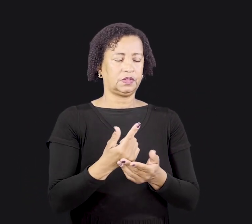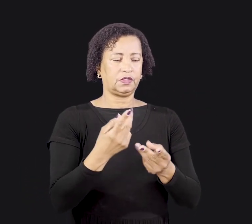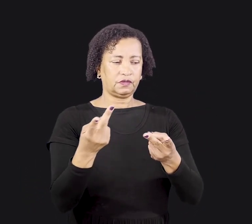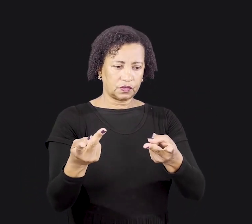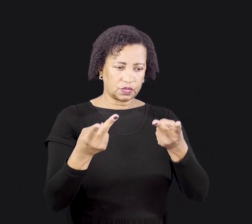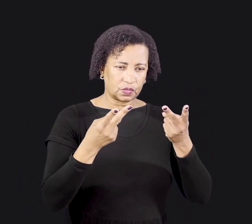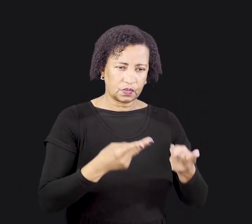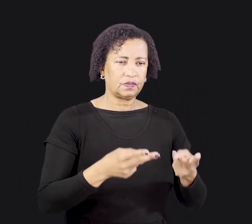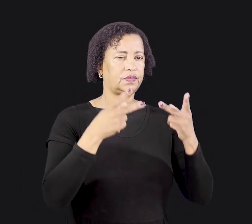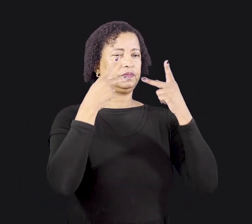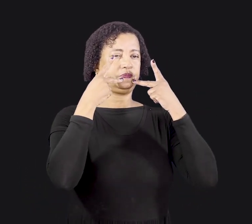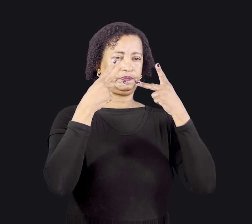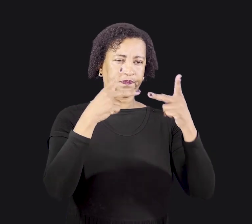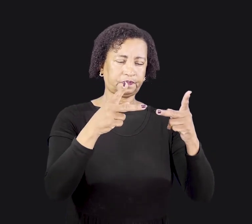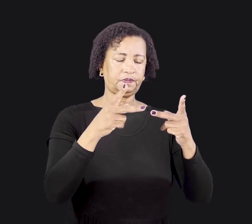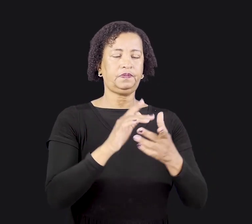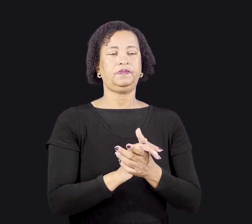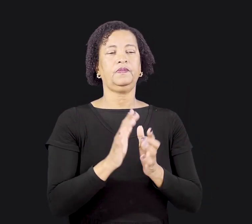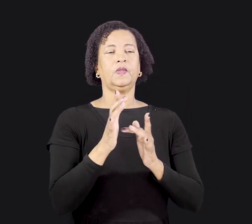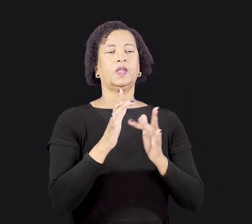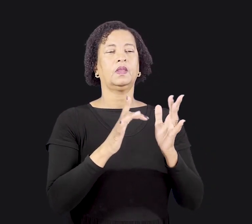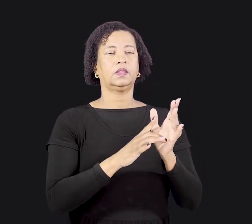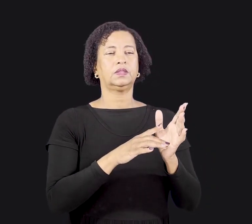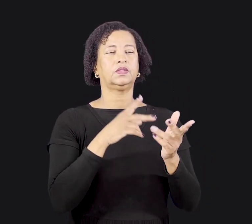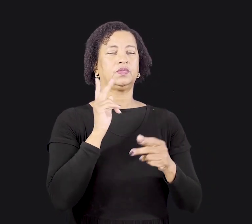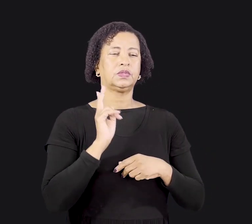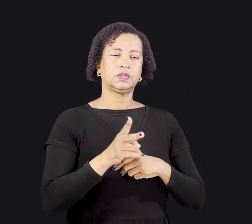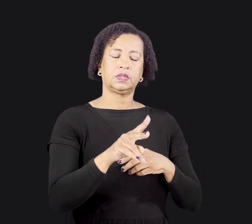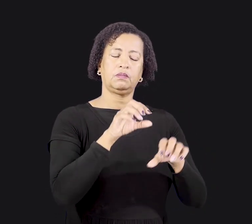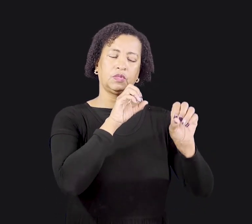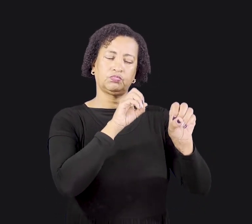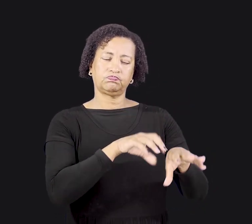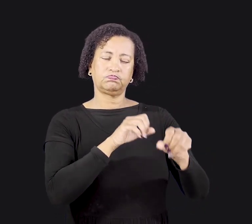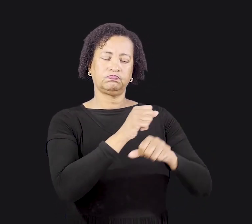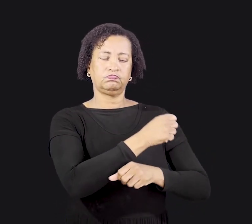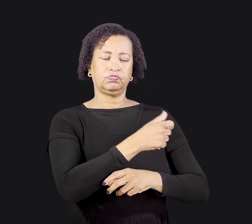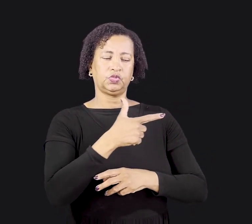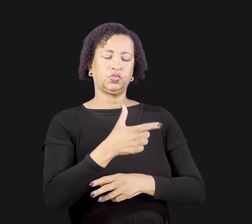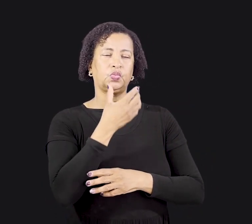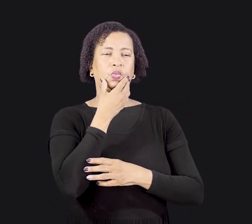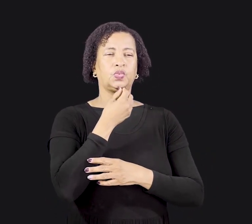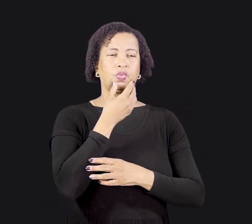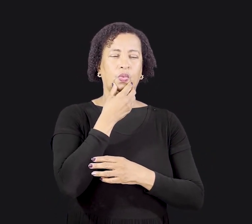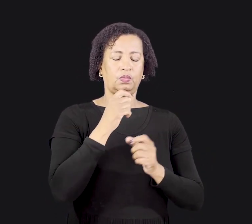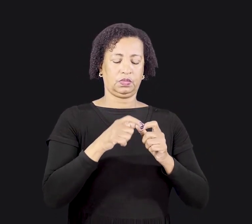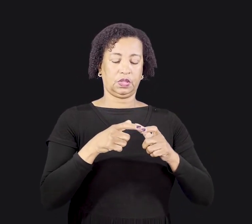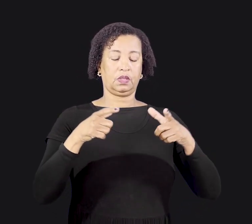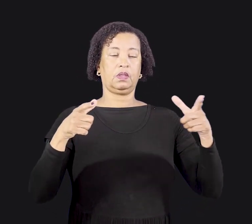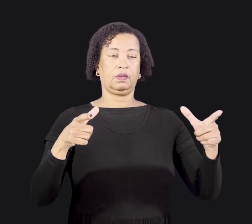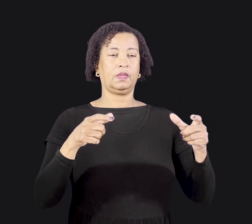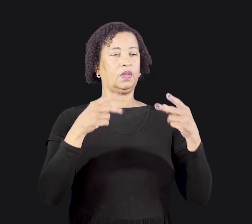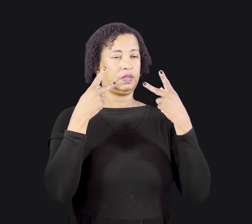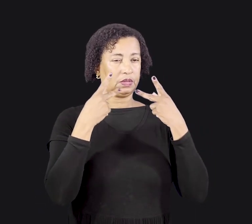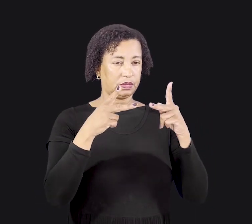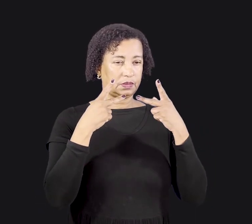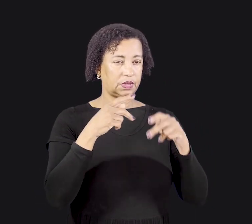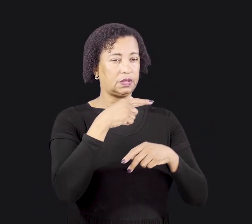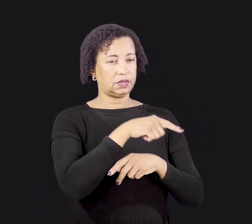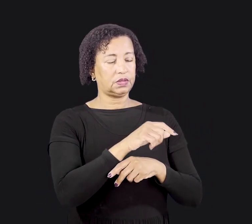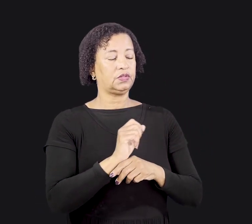comissionados a pregar. Jesus estava sempre ensinando esses 12 homens. A maioria dos seus sermões foi dirigida aos